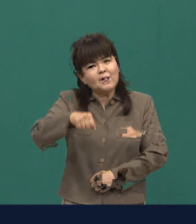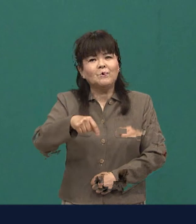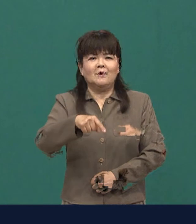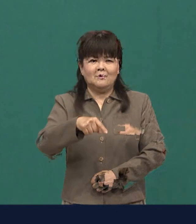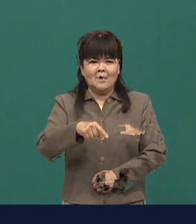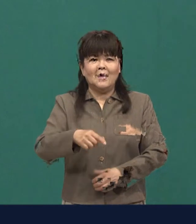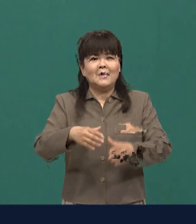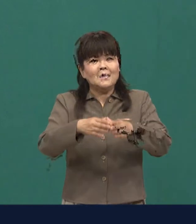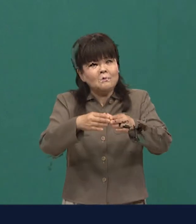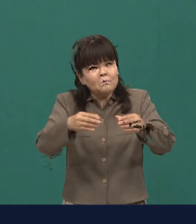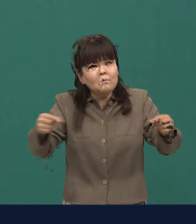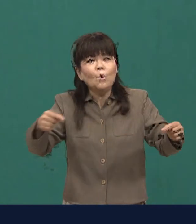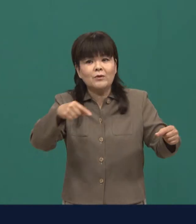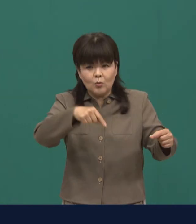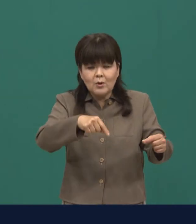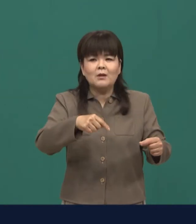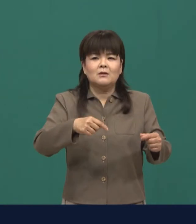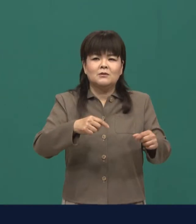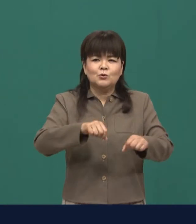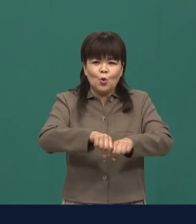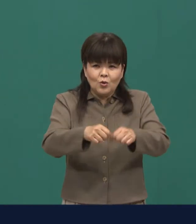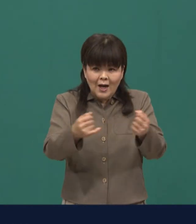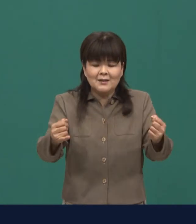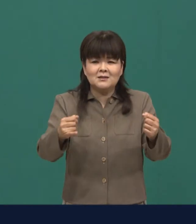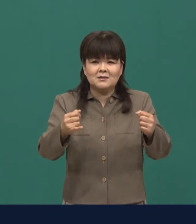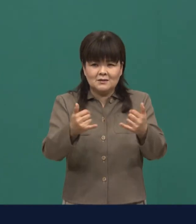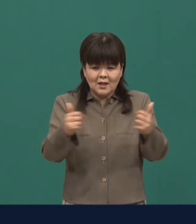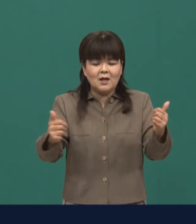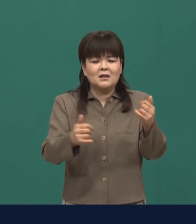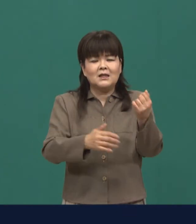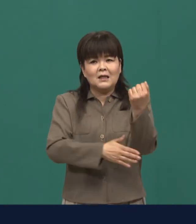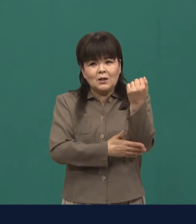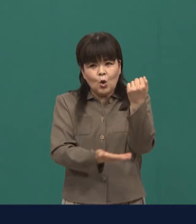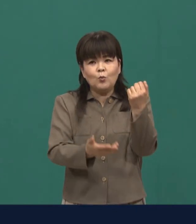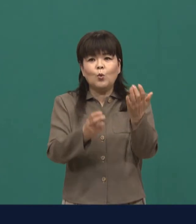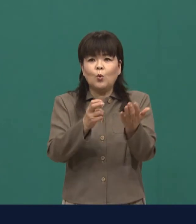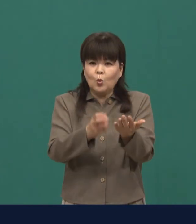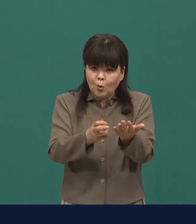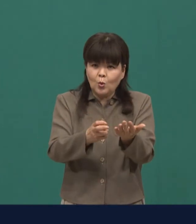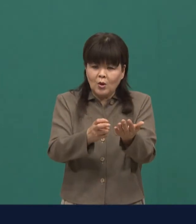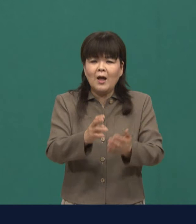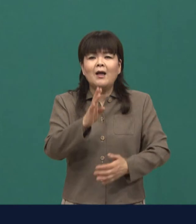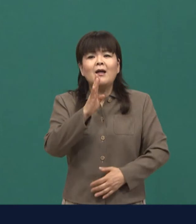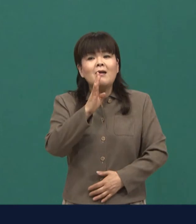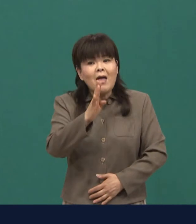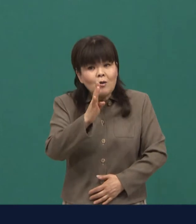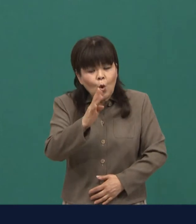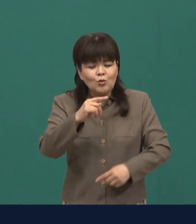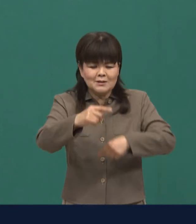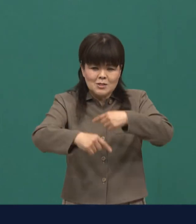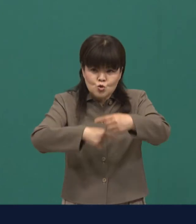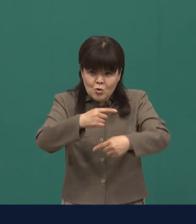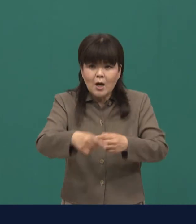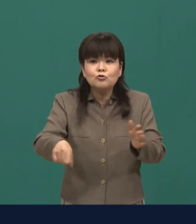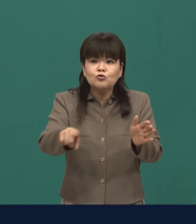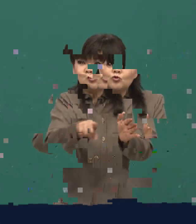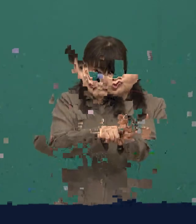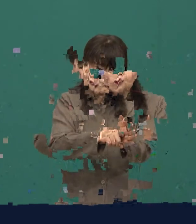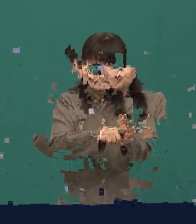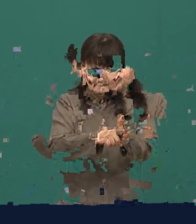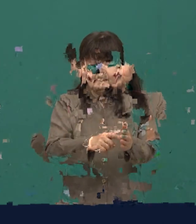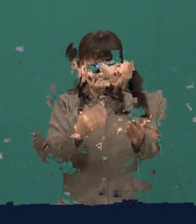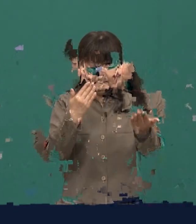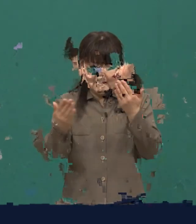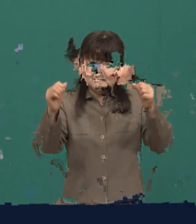障害者基本法で言語、手話を含むと明記され、音声言語と対等な言語です。